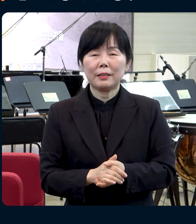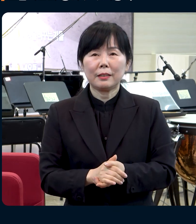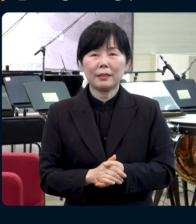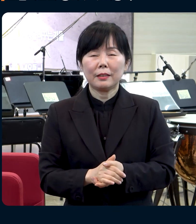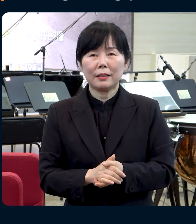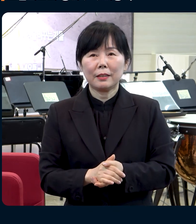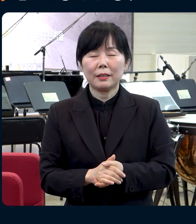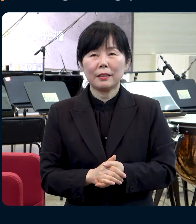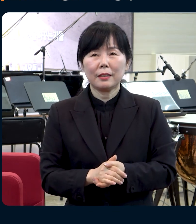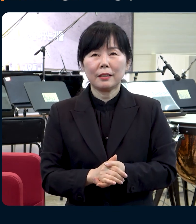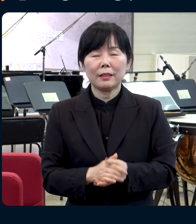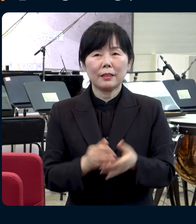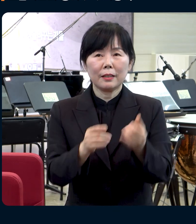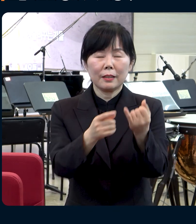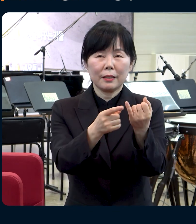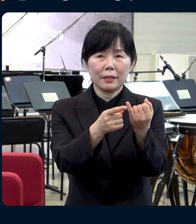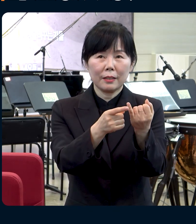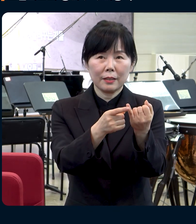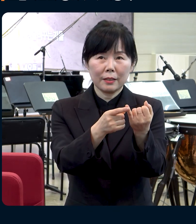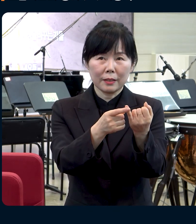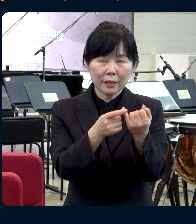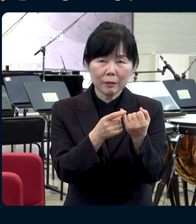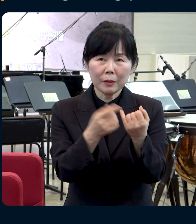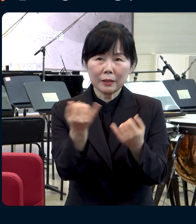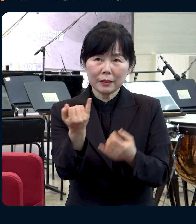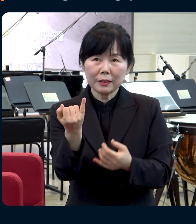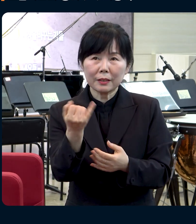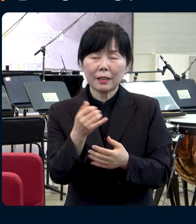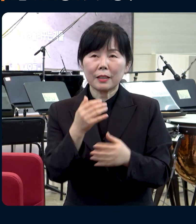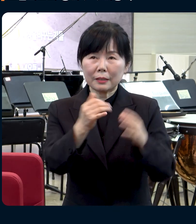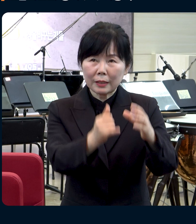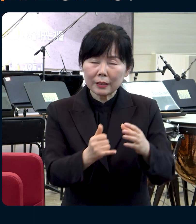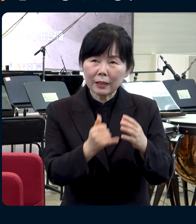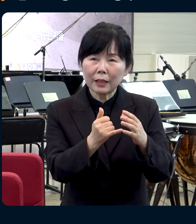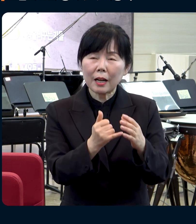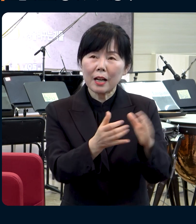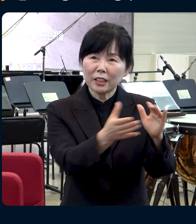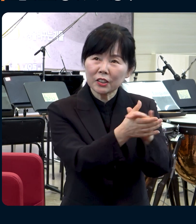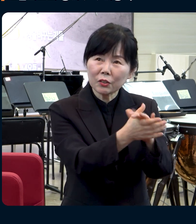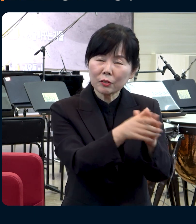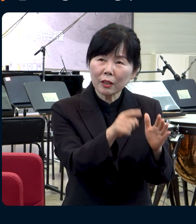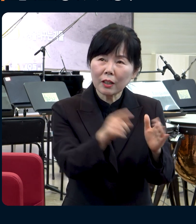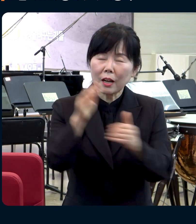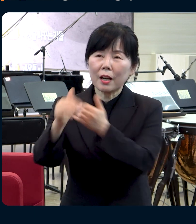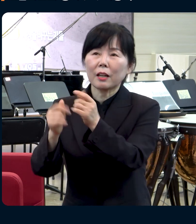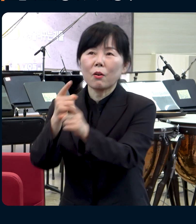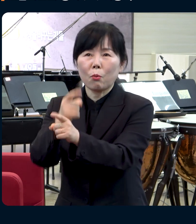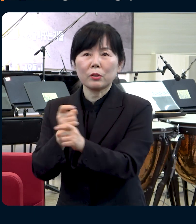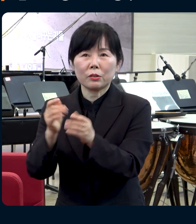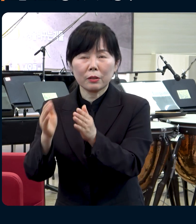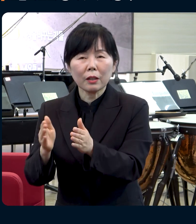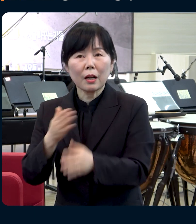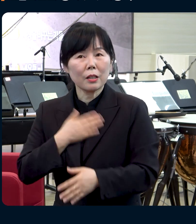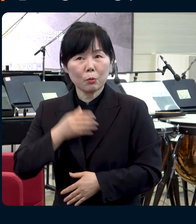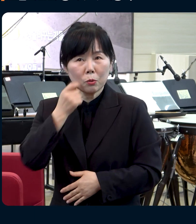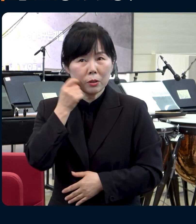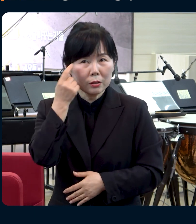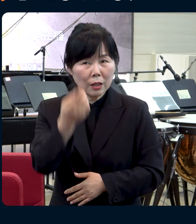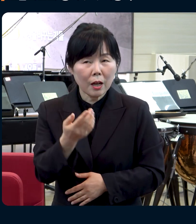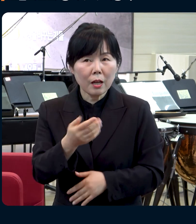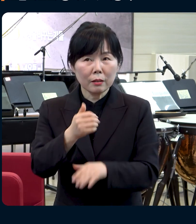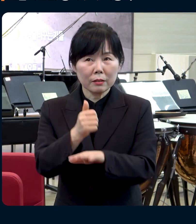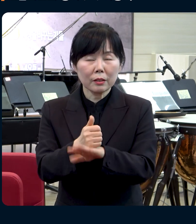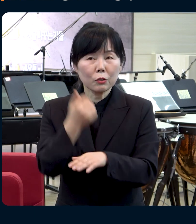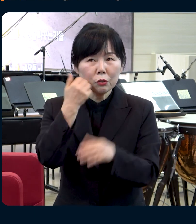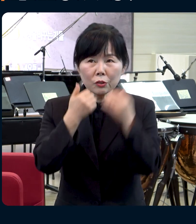읽어볼까요? 시작. 간음한 여인들아, 세상과 벗된 것이 하나님과 원수됨을 알지 못하느냐?